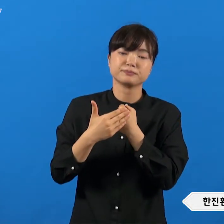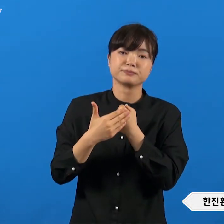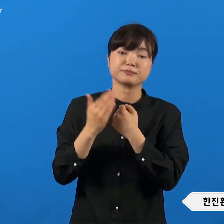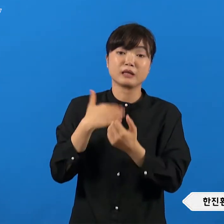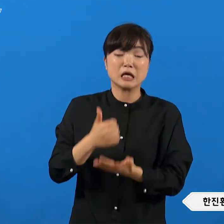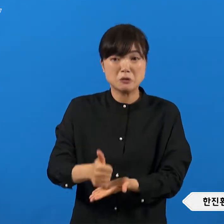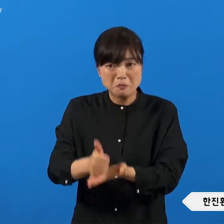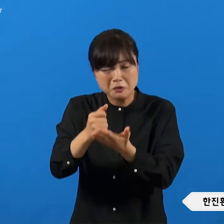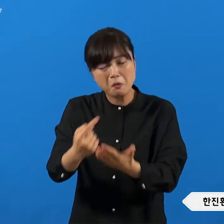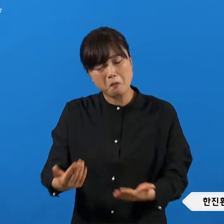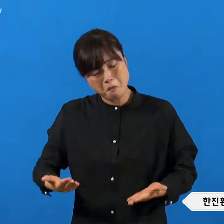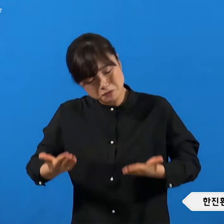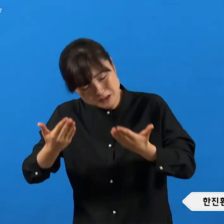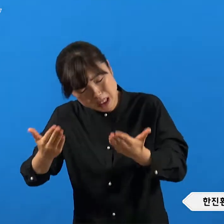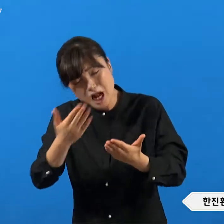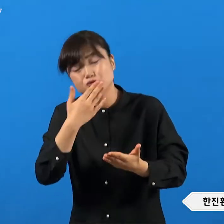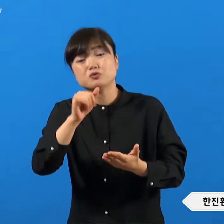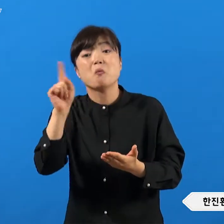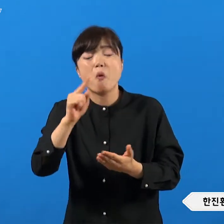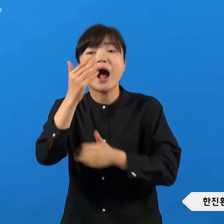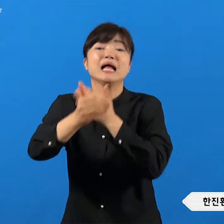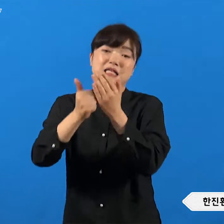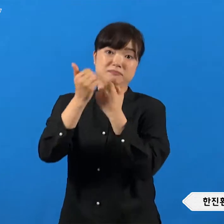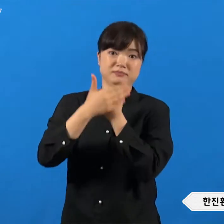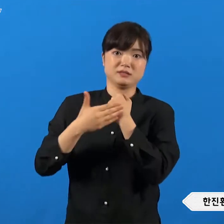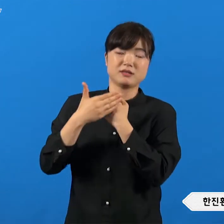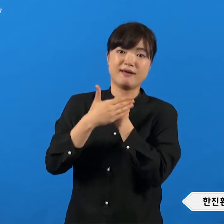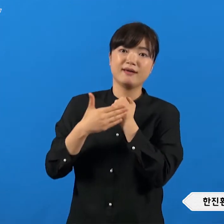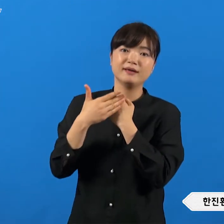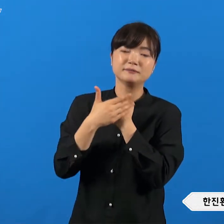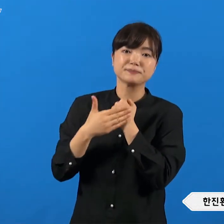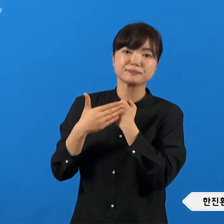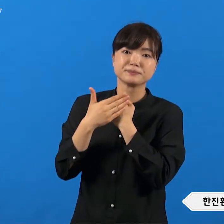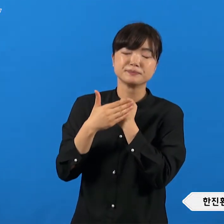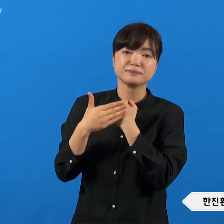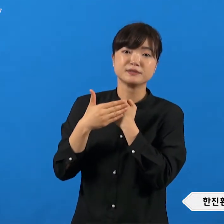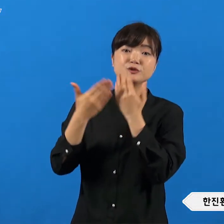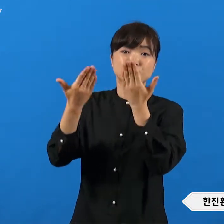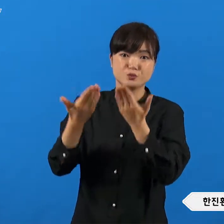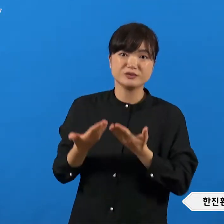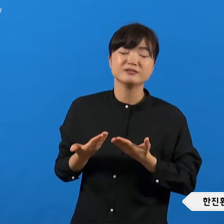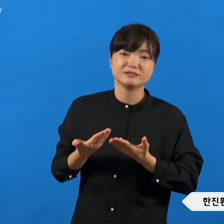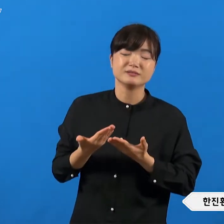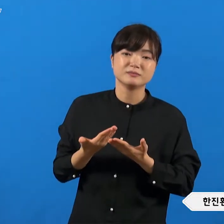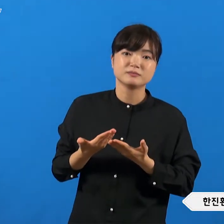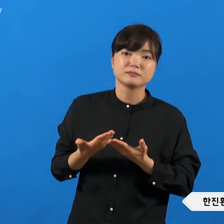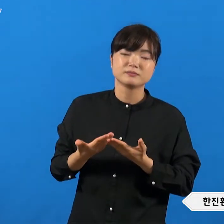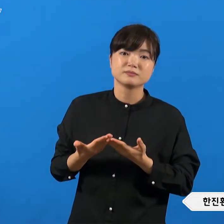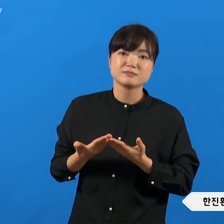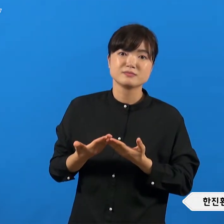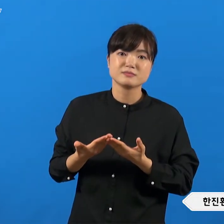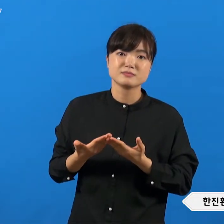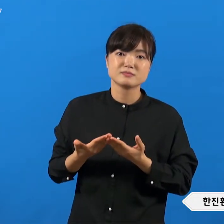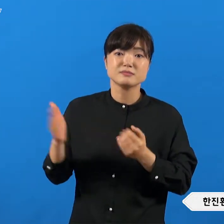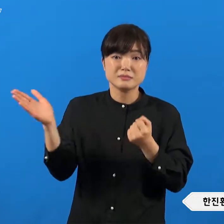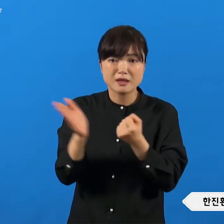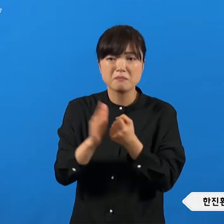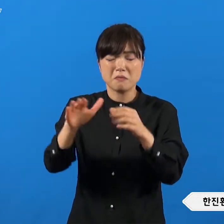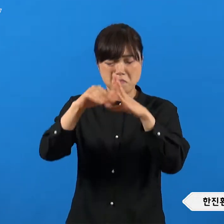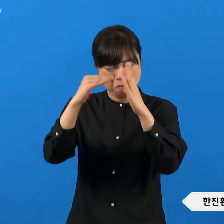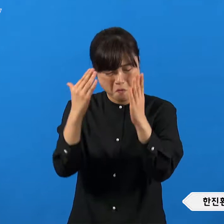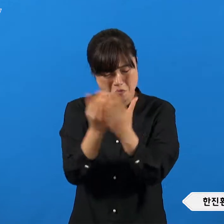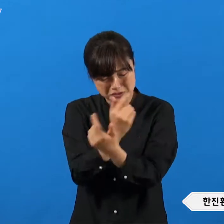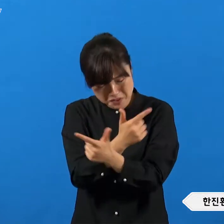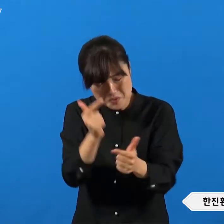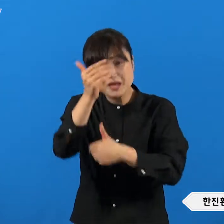내가 섬기고 봉사하고 했다면 그것도 하나님이 은혜로 하게 해주신 것. 그래서